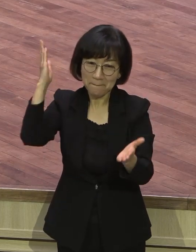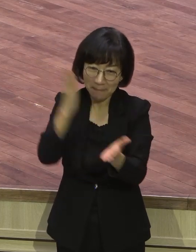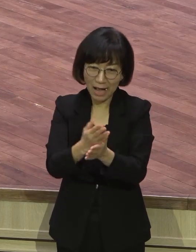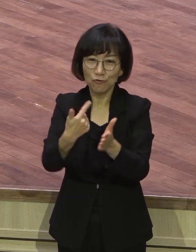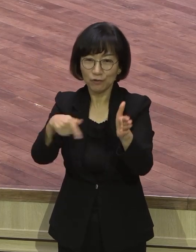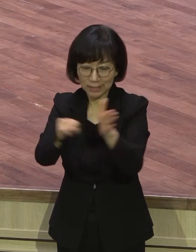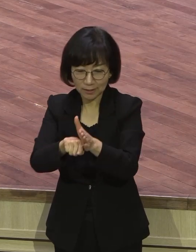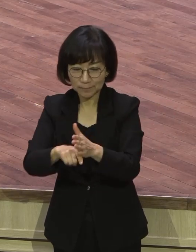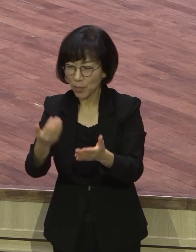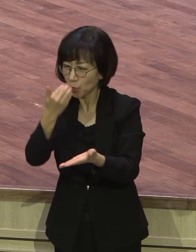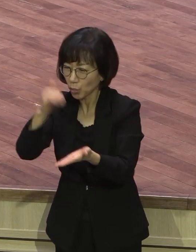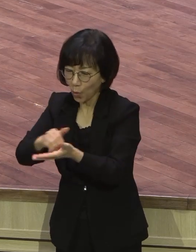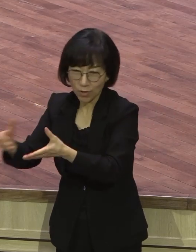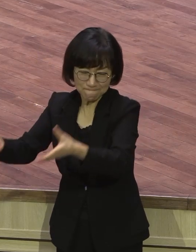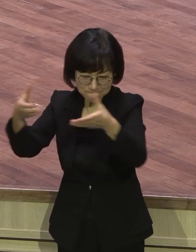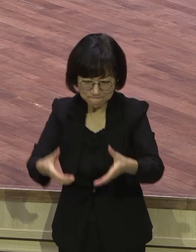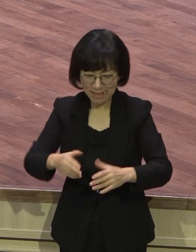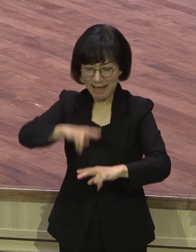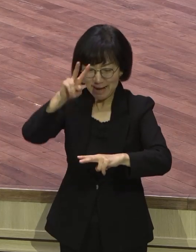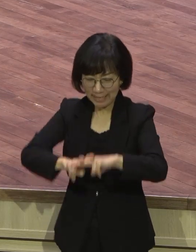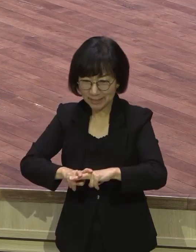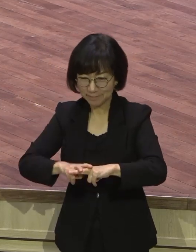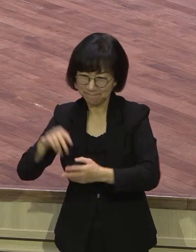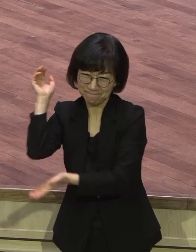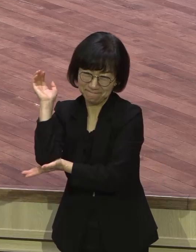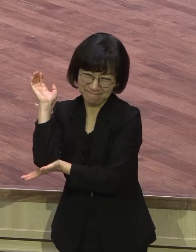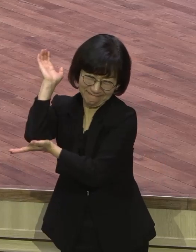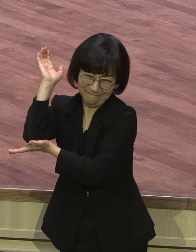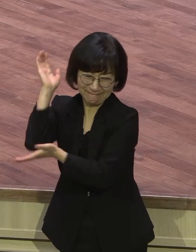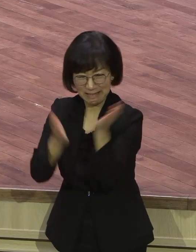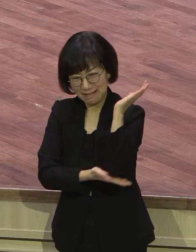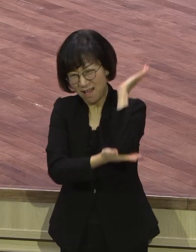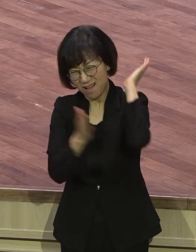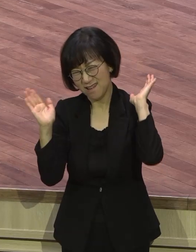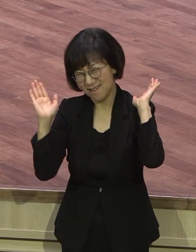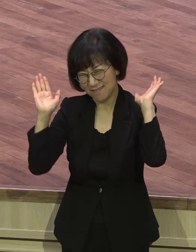한 사람씩 다 양쪽에 팔을 들고 올리라는 거예요.